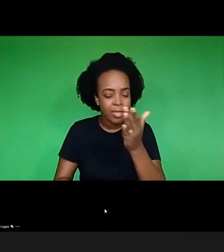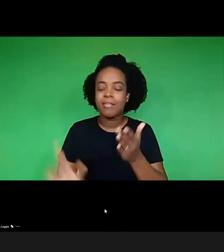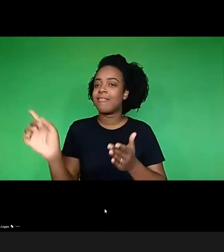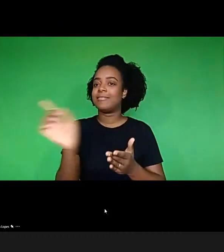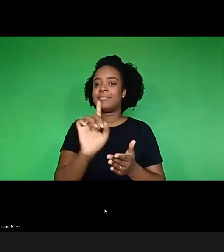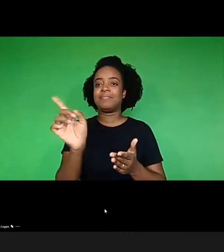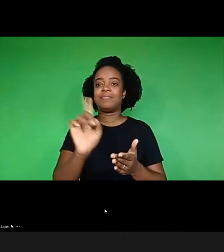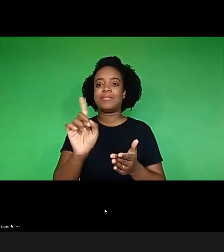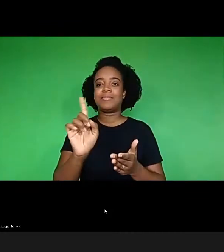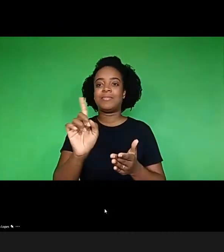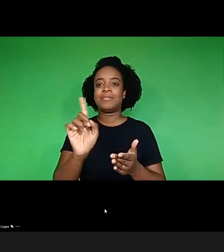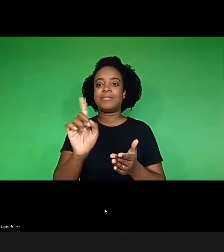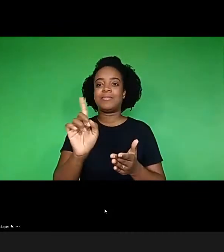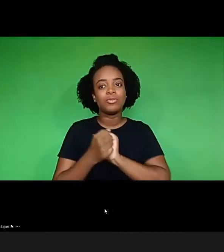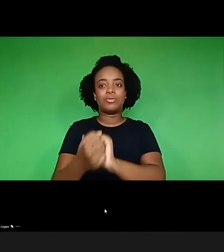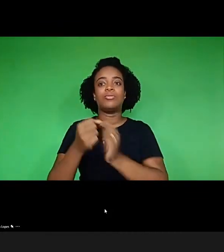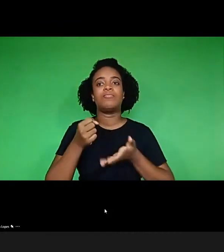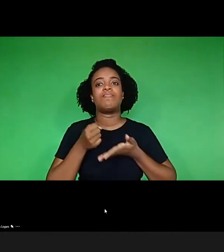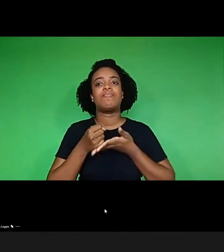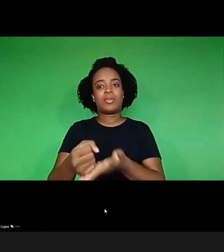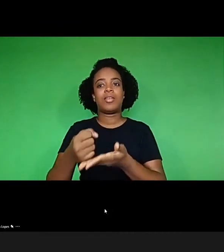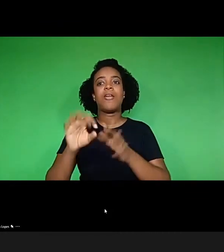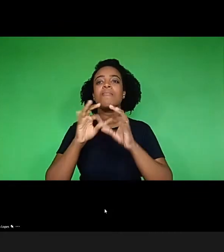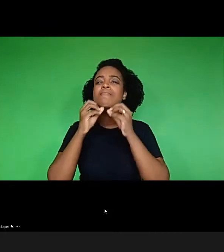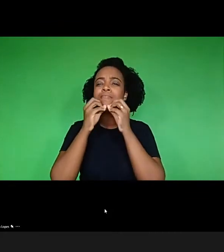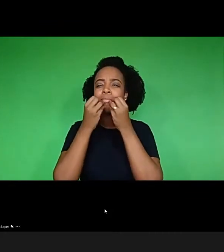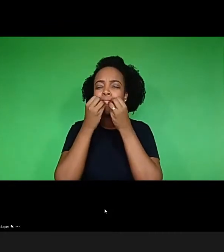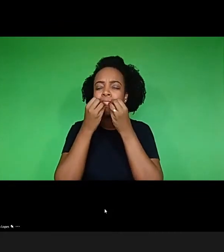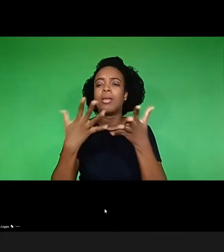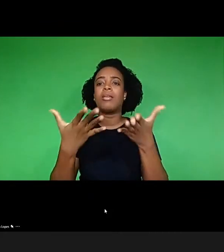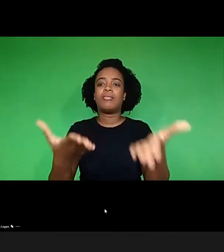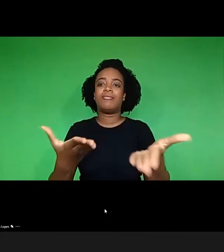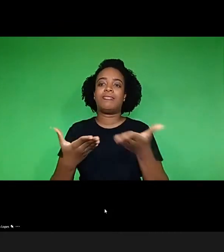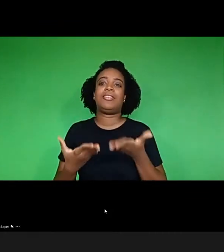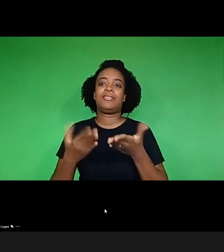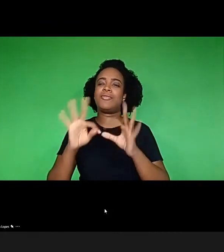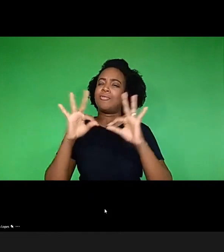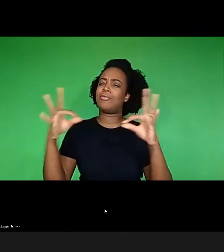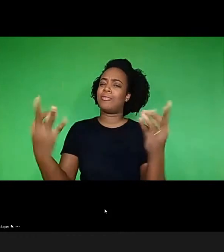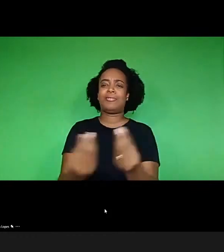ajudar vocês. Sejam todos muito, muito bem-vindos e bem-vindas.